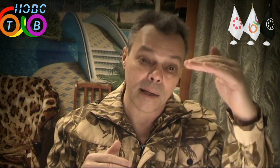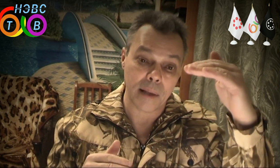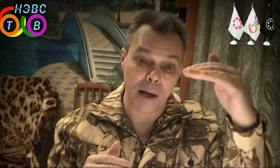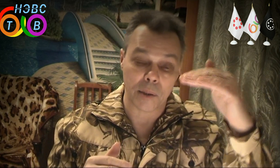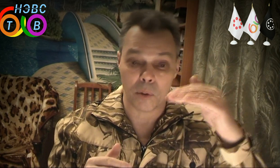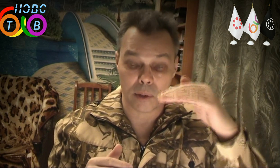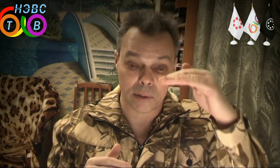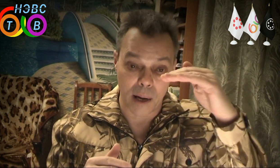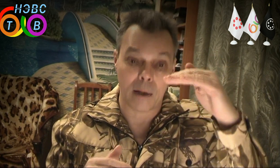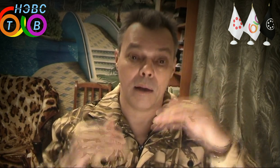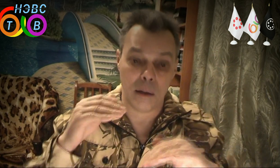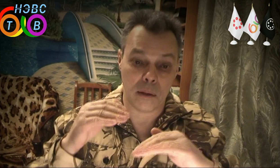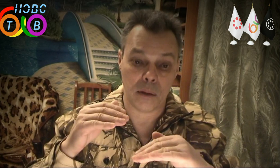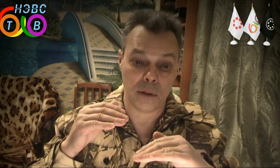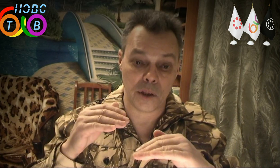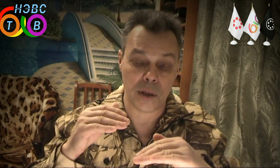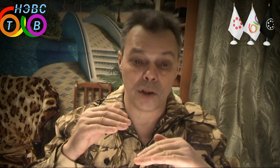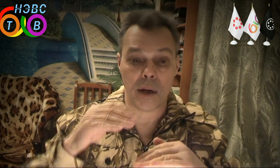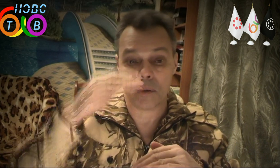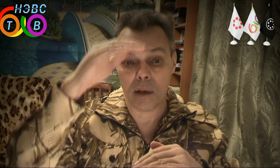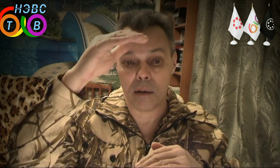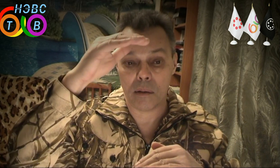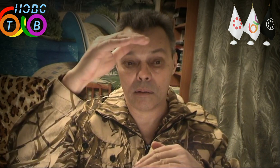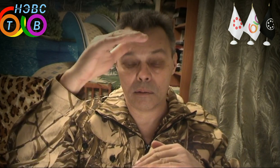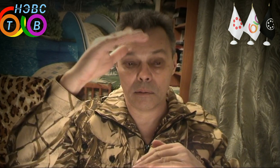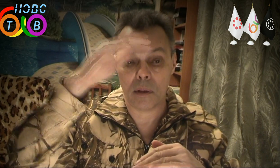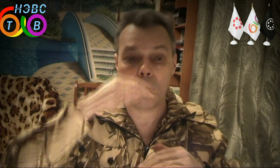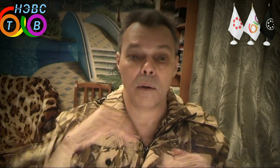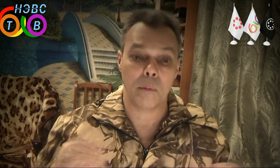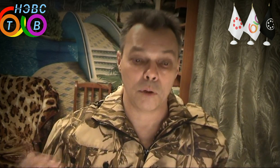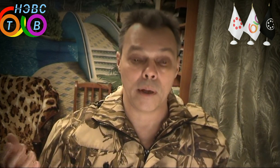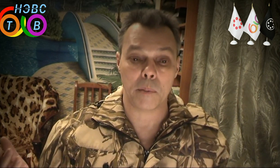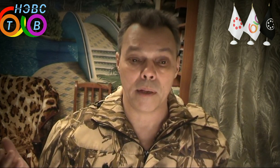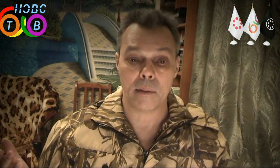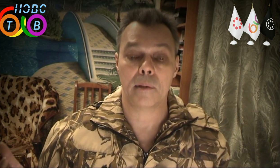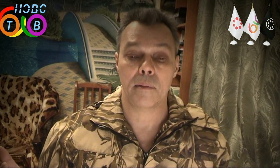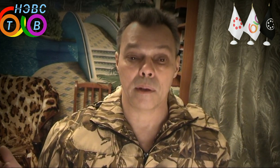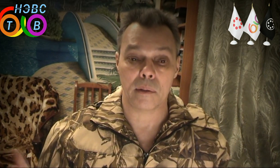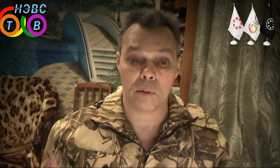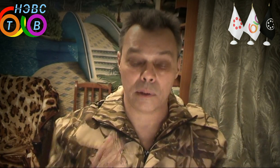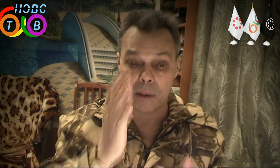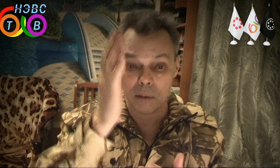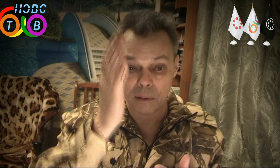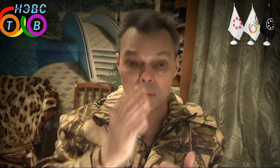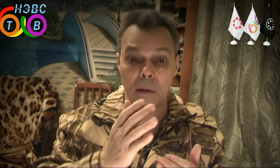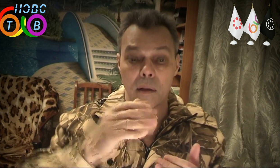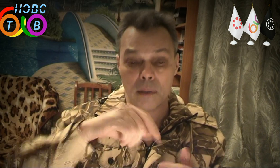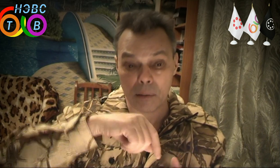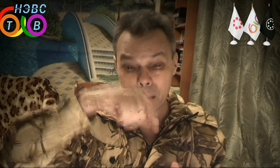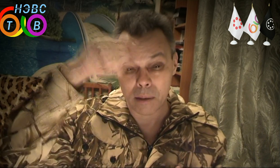линейка одна и та же. Просто страх – это нижняя часть, а, да? получается приятность, это верхняя. То есть это интеграл, это та